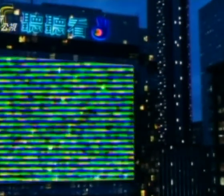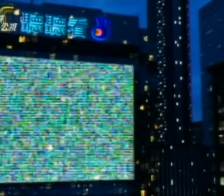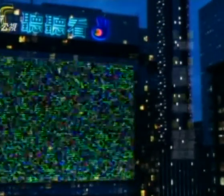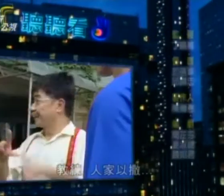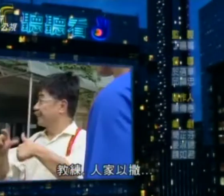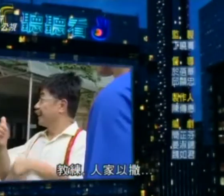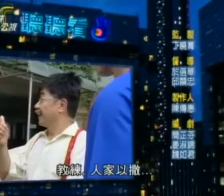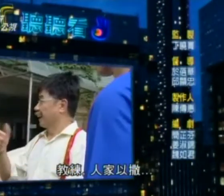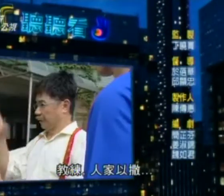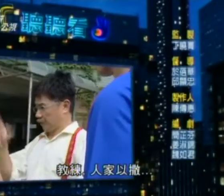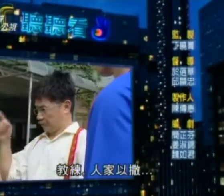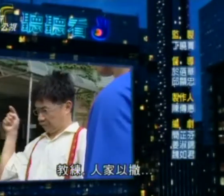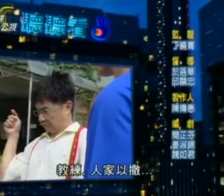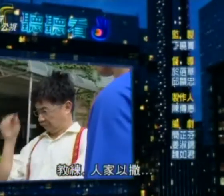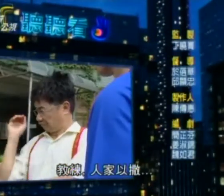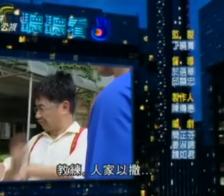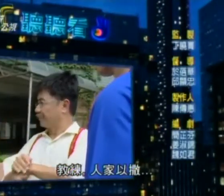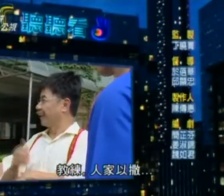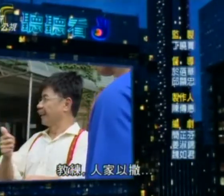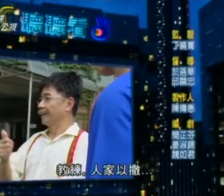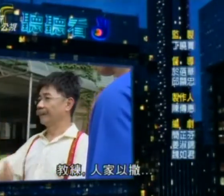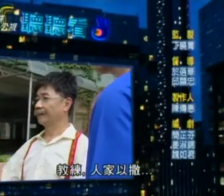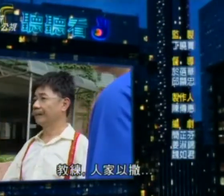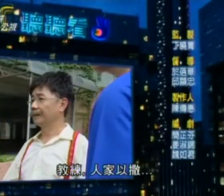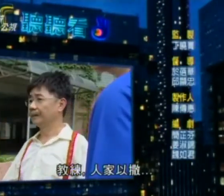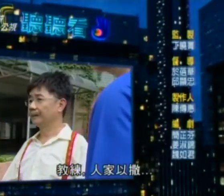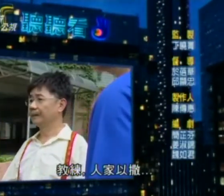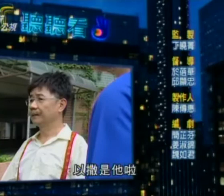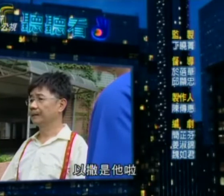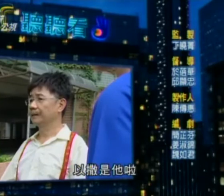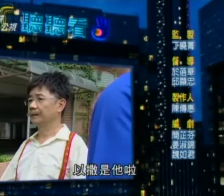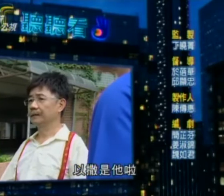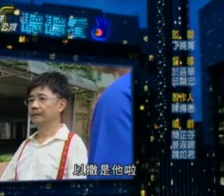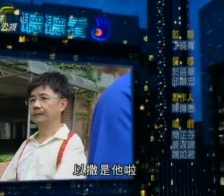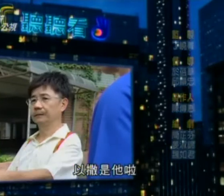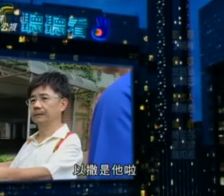教练，你等一下，以上，哎，以上是他啦。